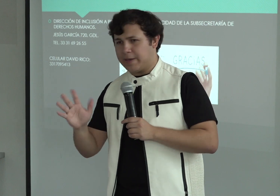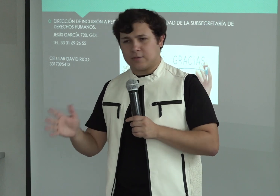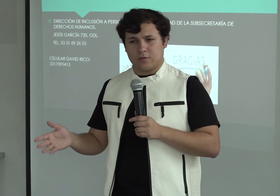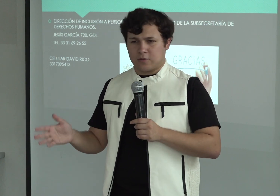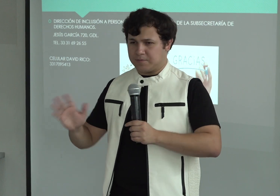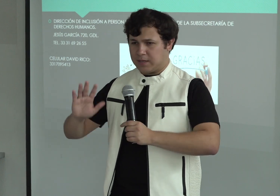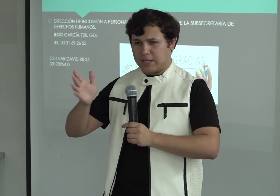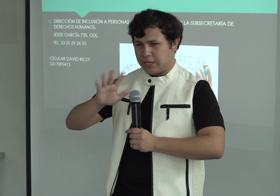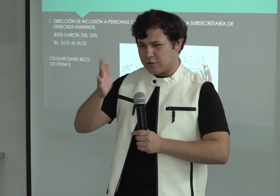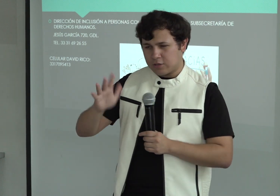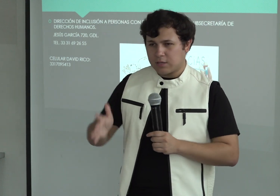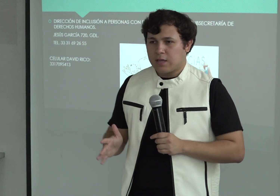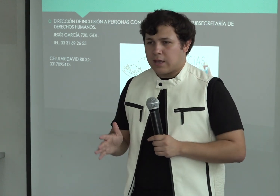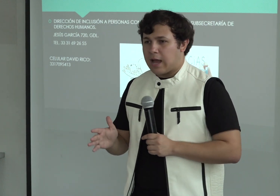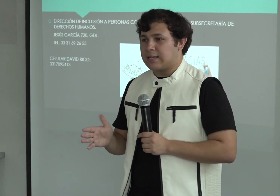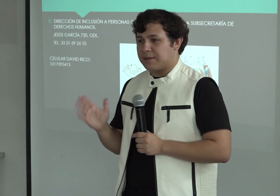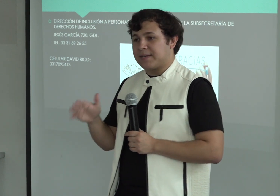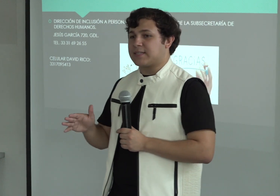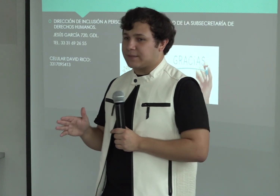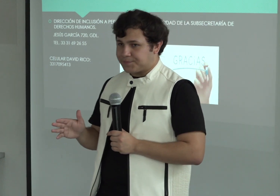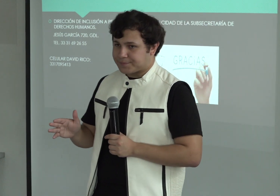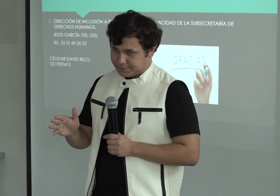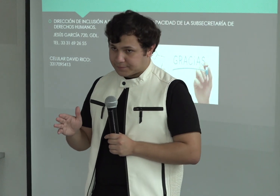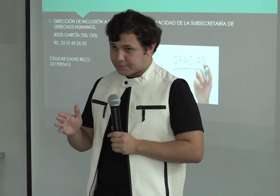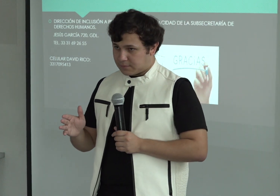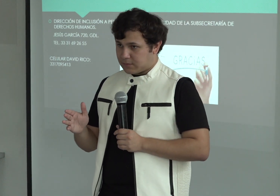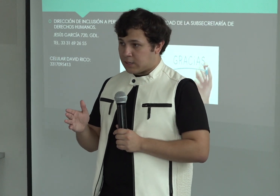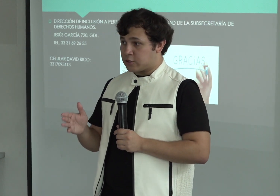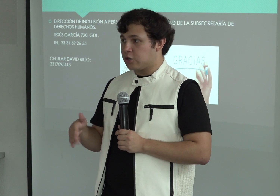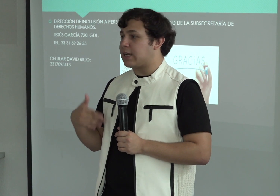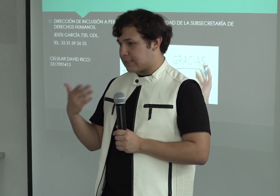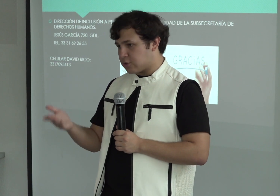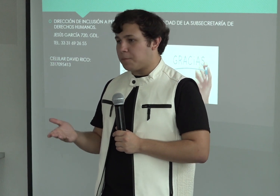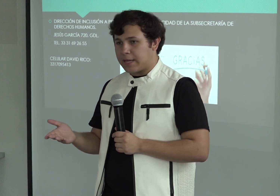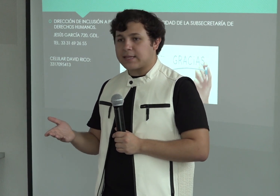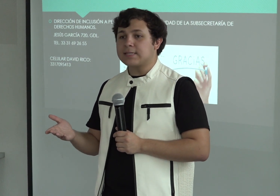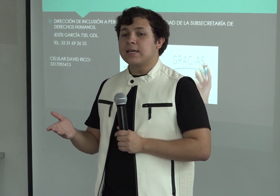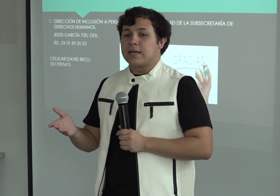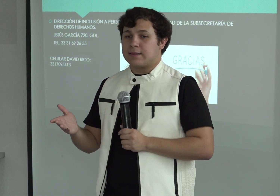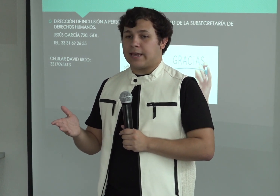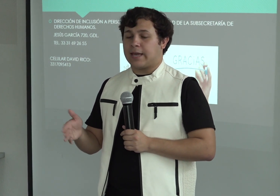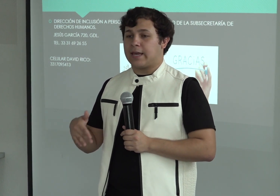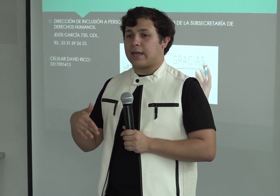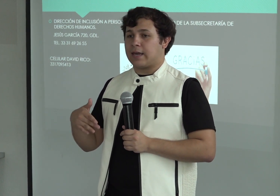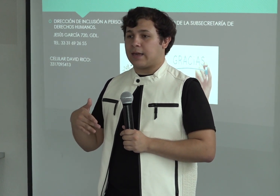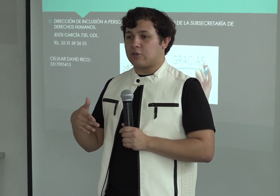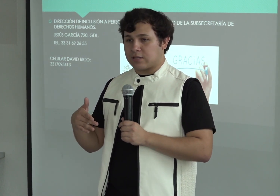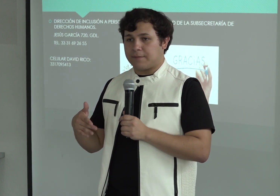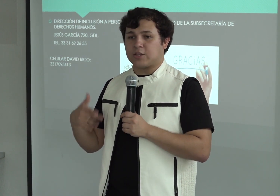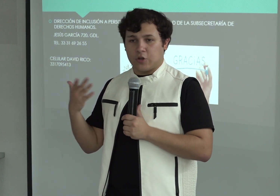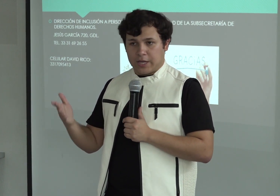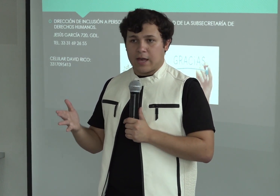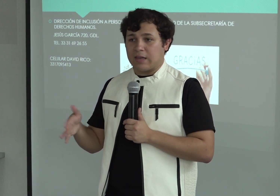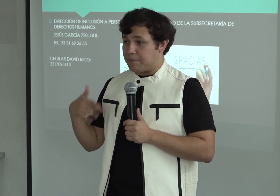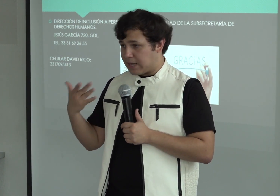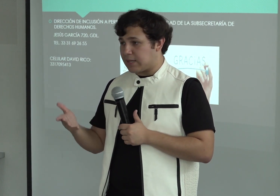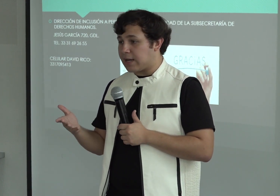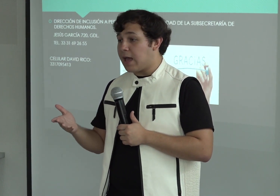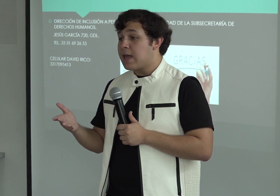pesos, 2,500 al semestre. Son clases completas de donde se ve teoría y práctica